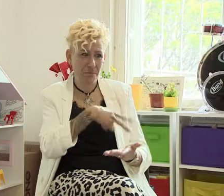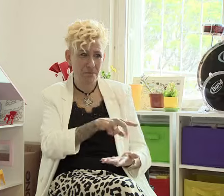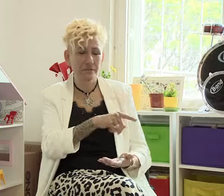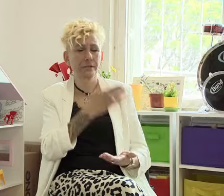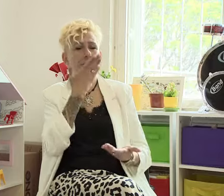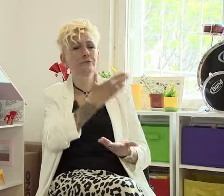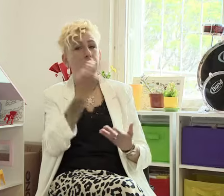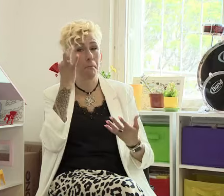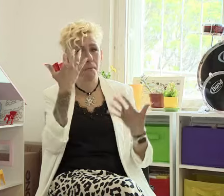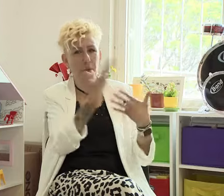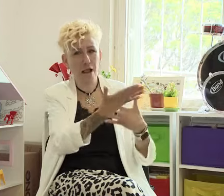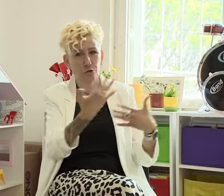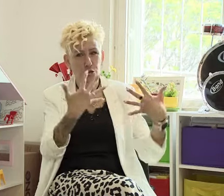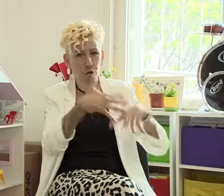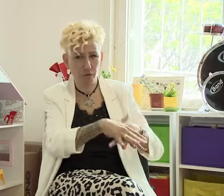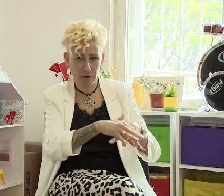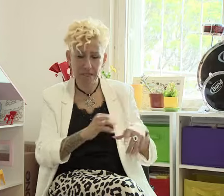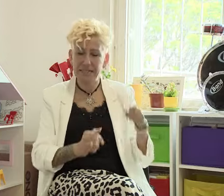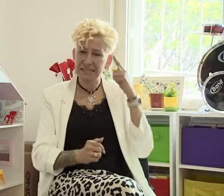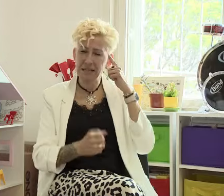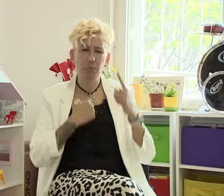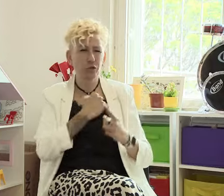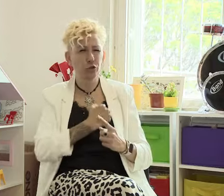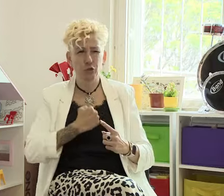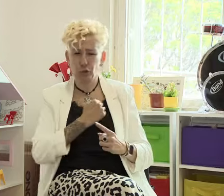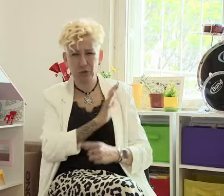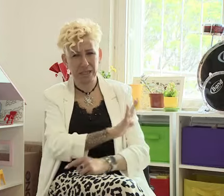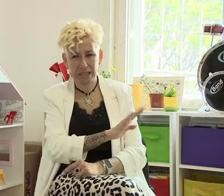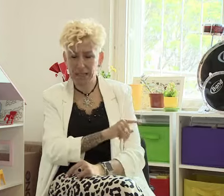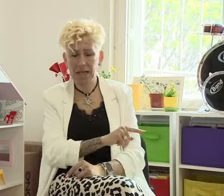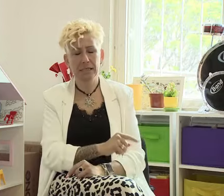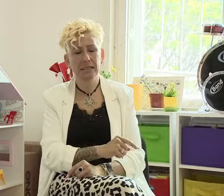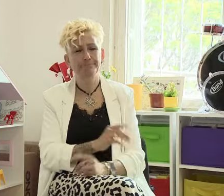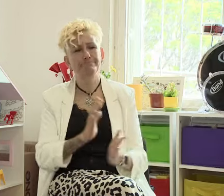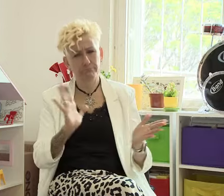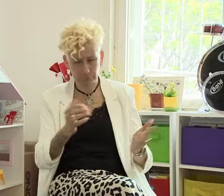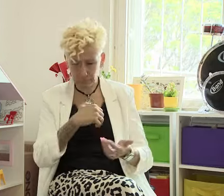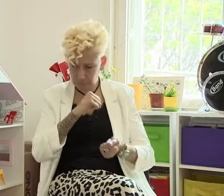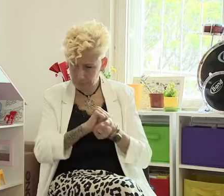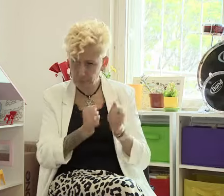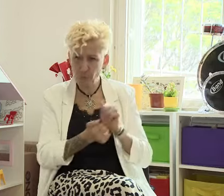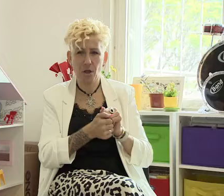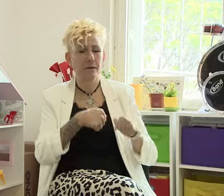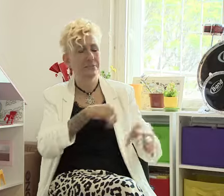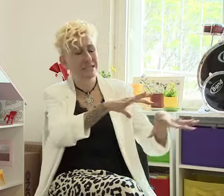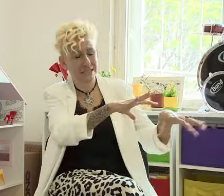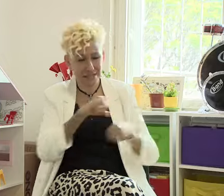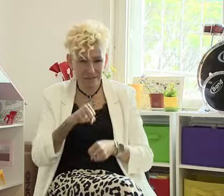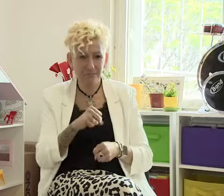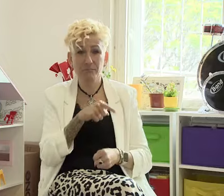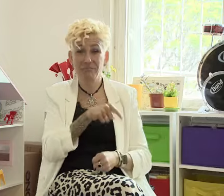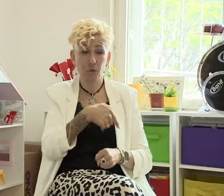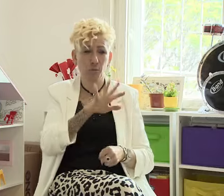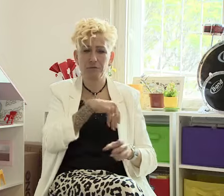пораснаха, решихме да ги запишем в масово, чуващо училище. Знаех много добре, че ще им е трудно там, но въпреки това се